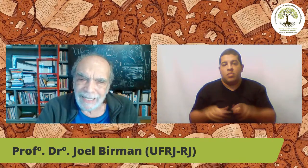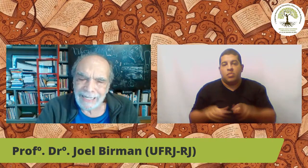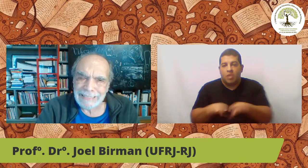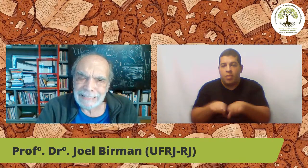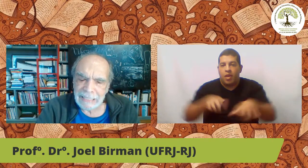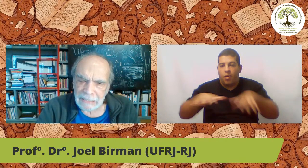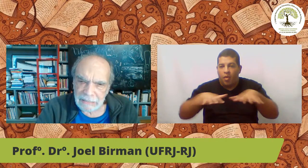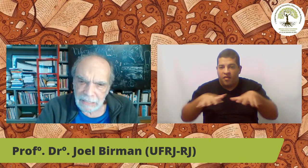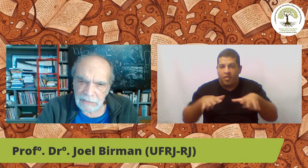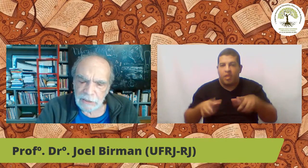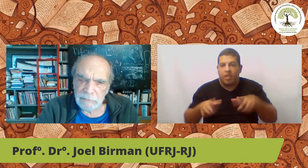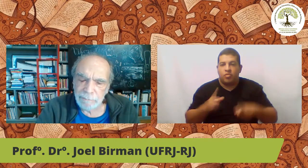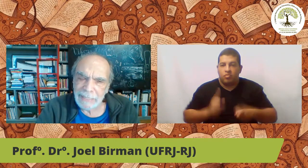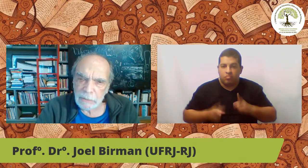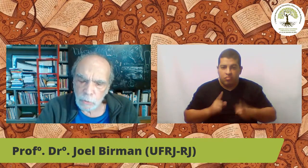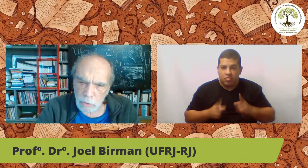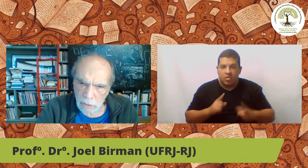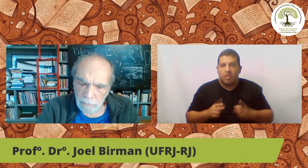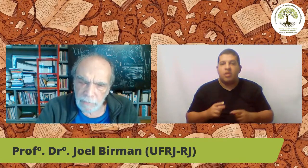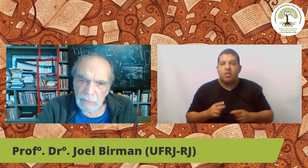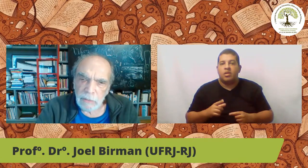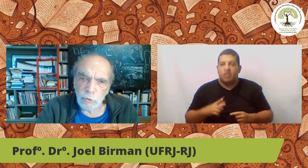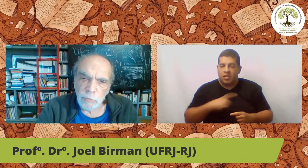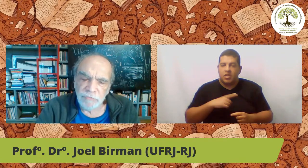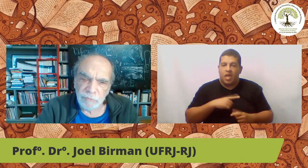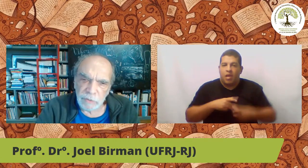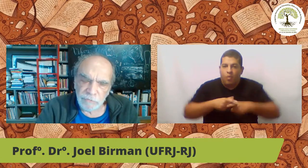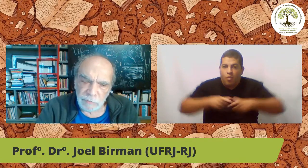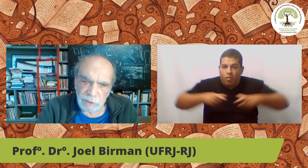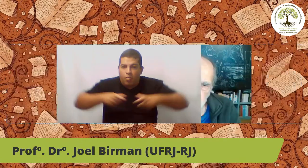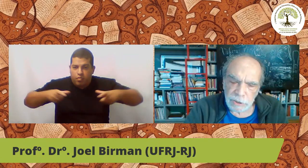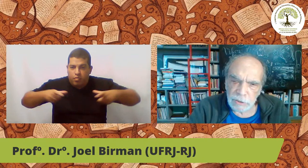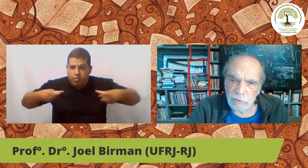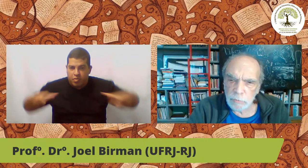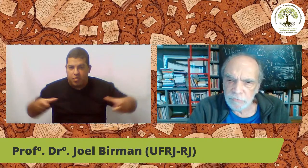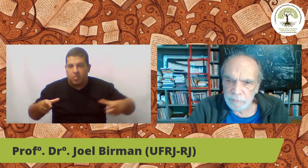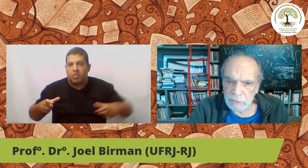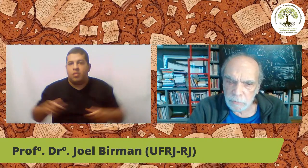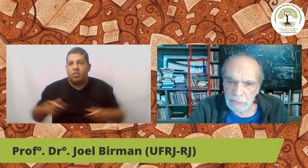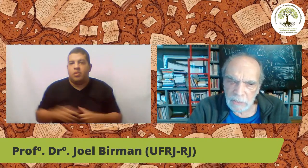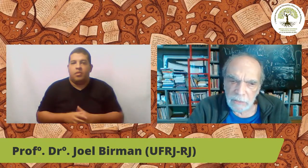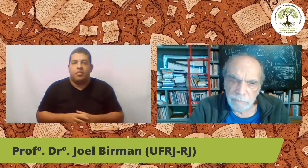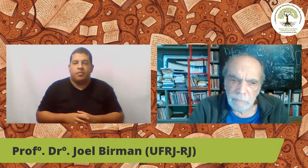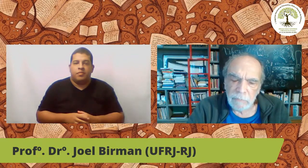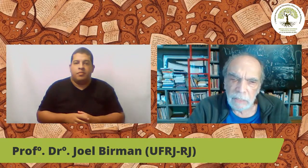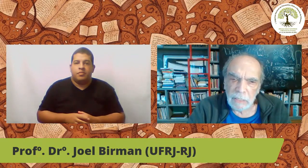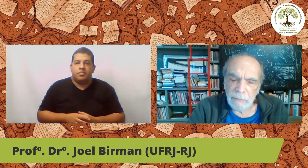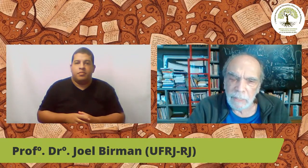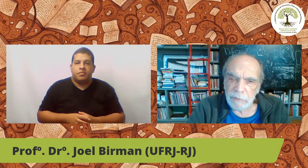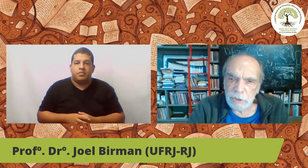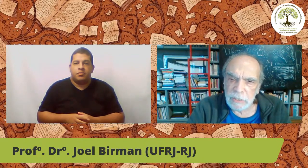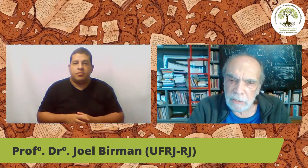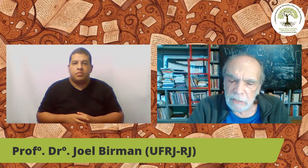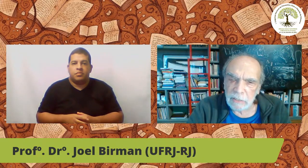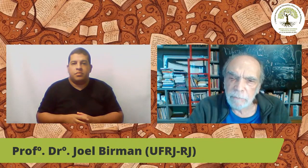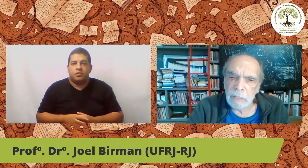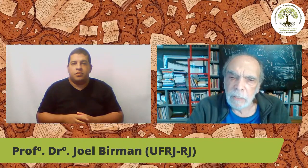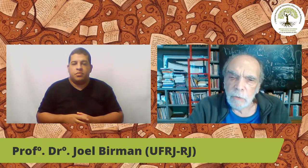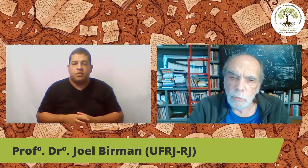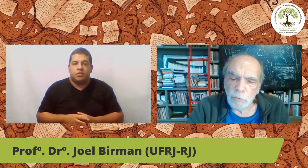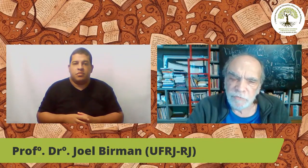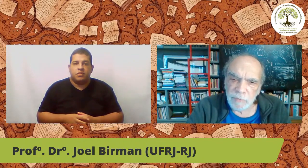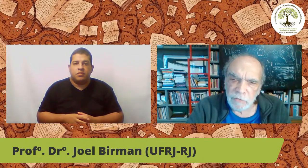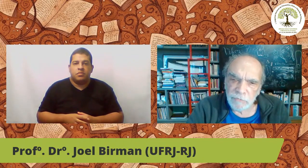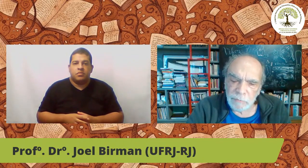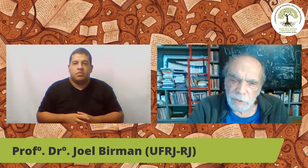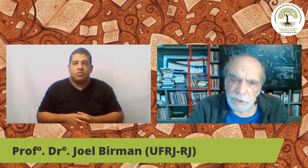tem uma radicalidade maior que o movimento feminista e o movimento gay, né? Na medida em que